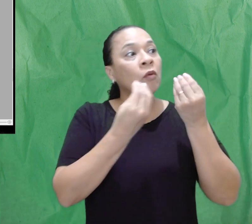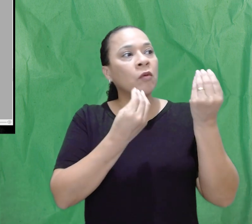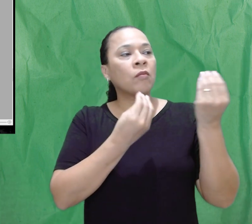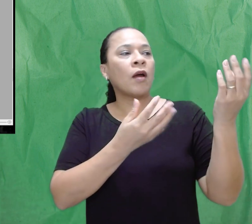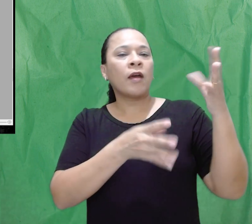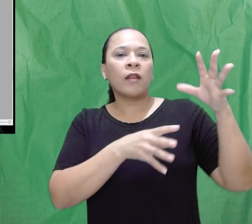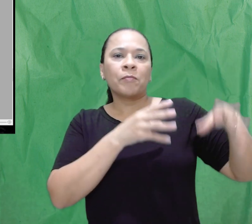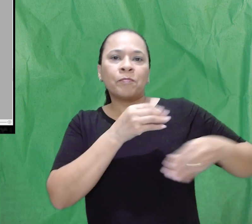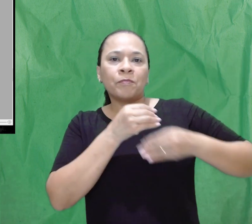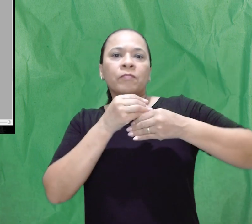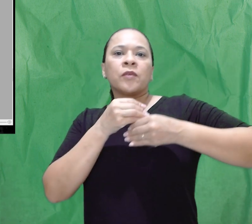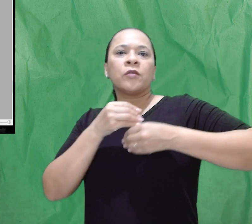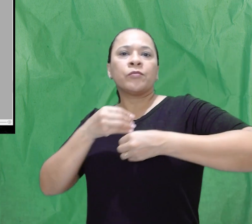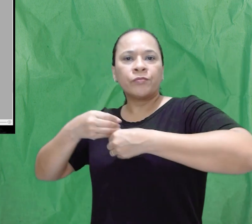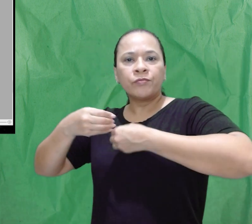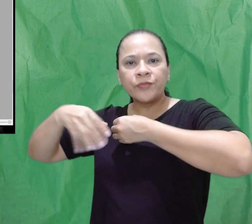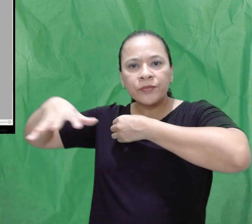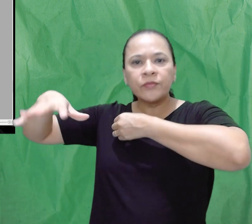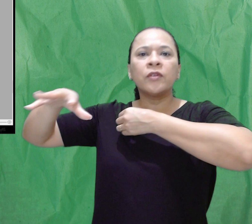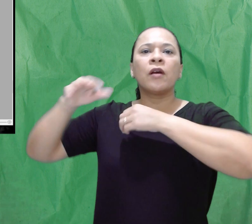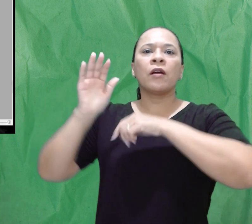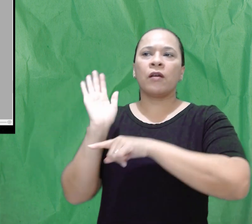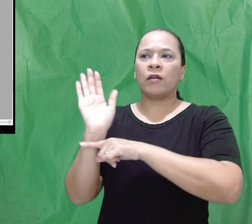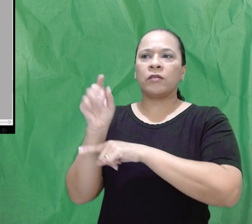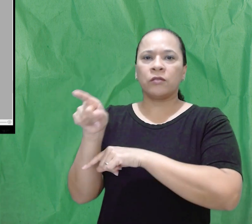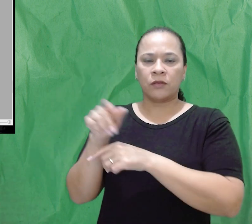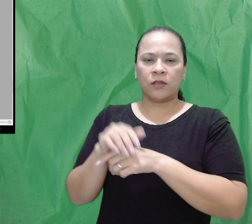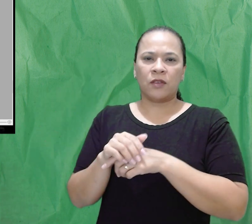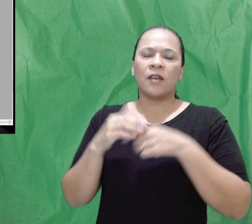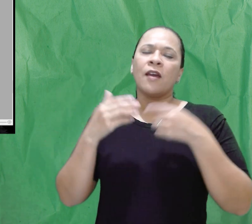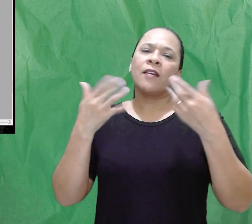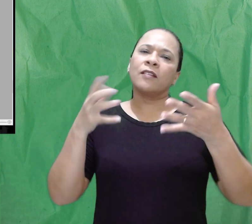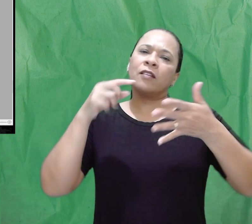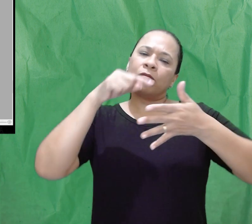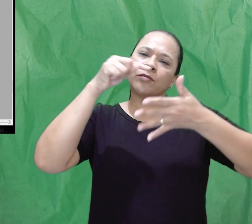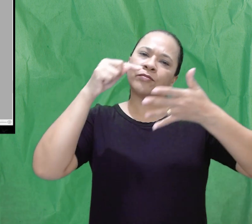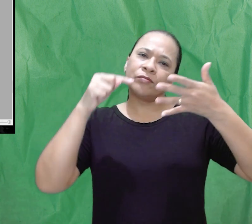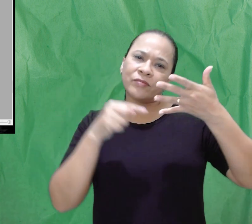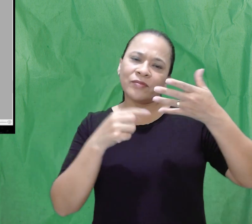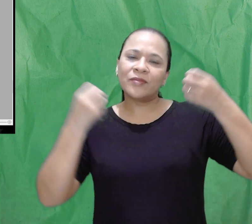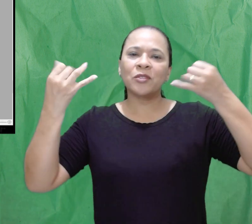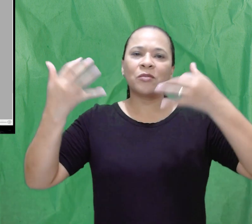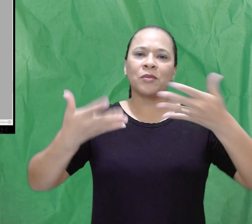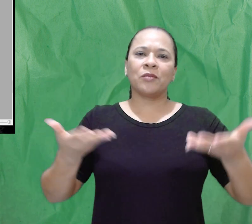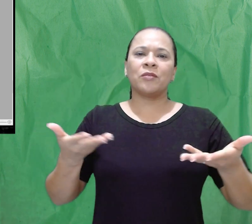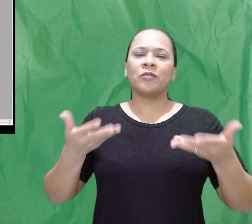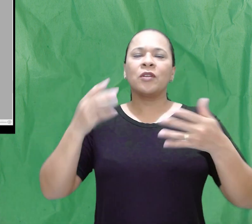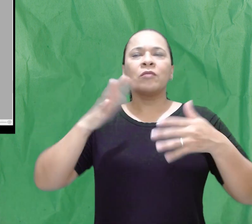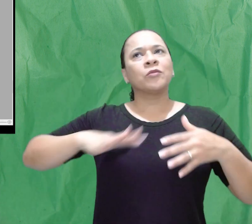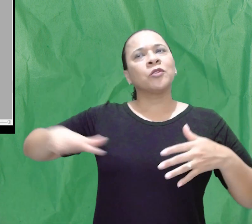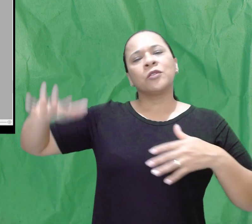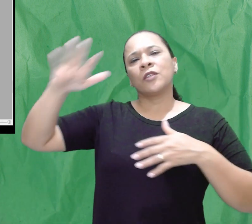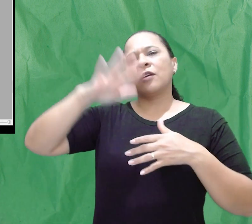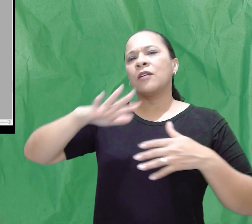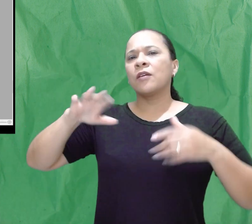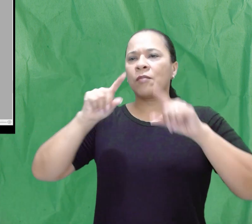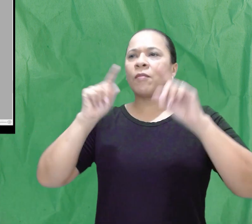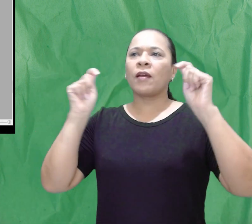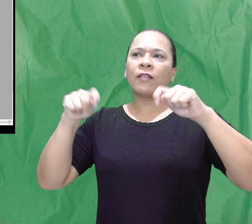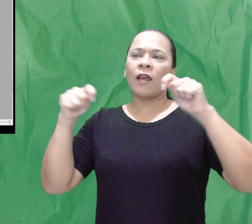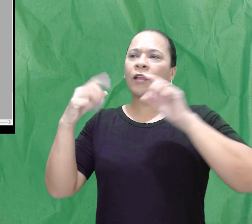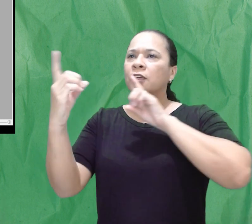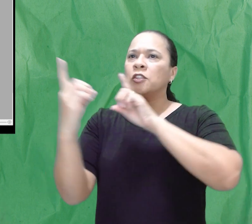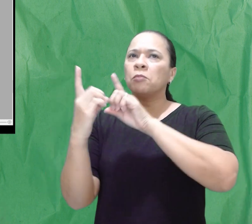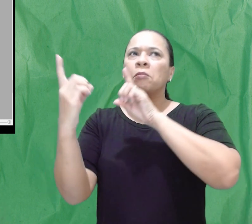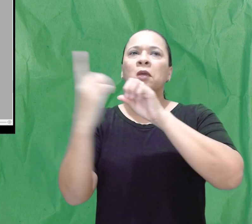uma solução para a pessoa. Essas orientações que eu dei aqui nessa aula são bem gerais, só que a gente pode aplicar em diversos